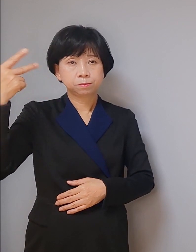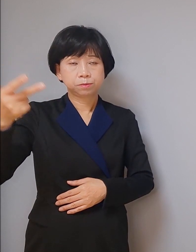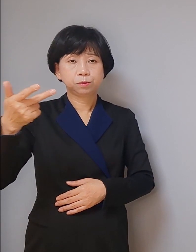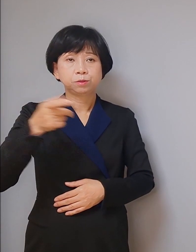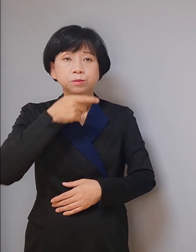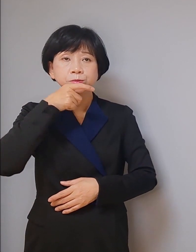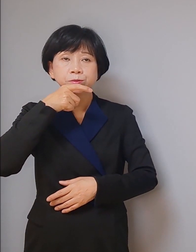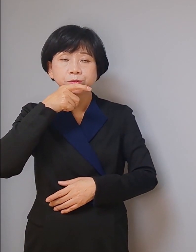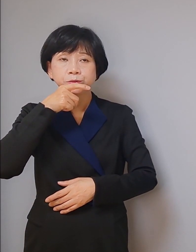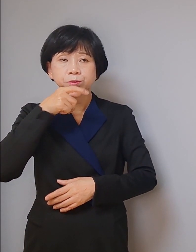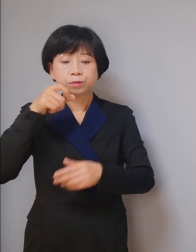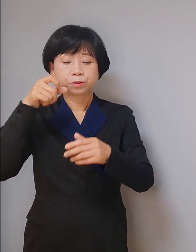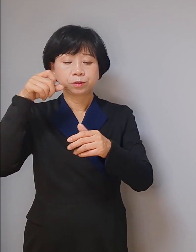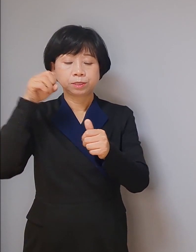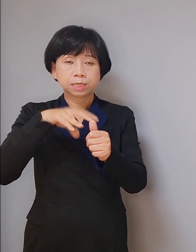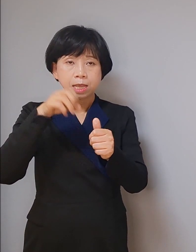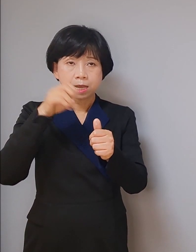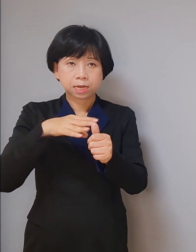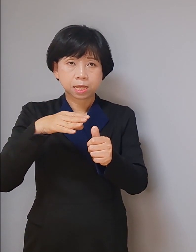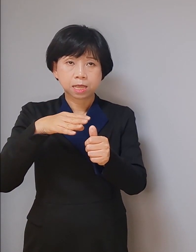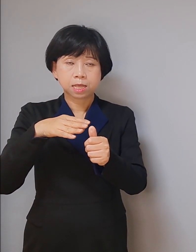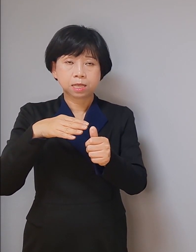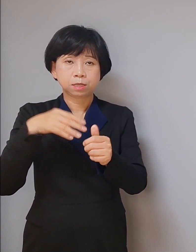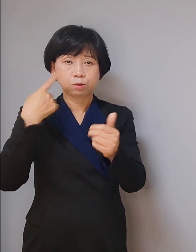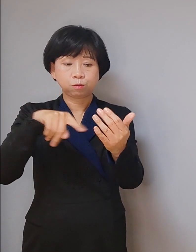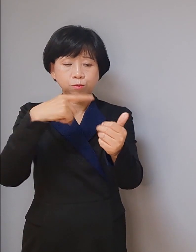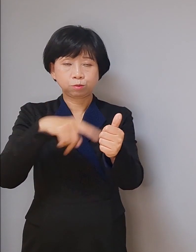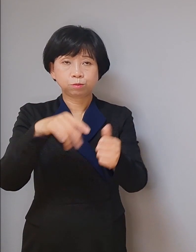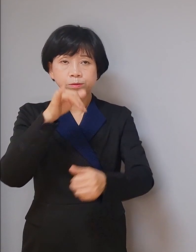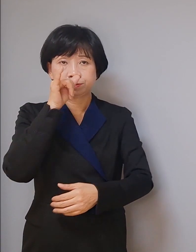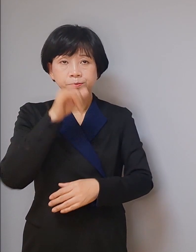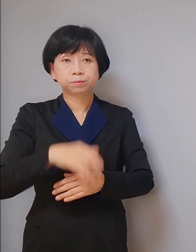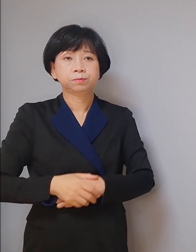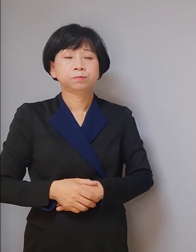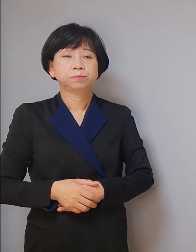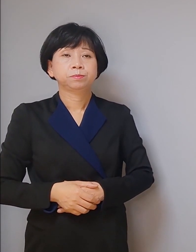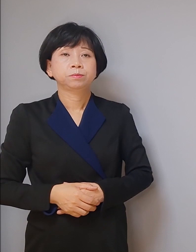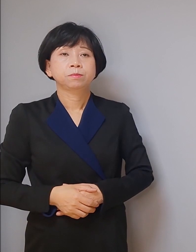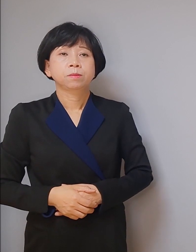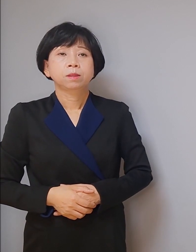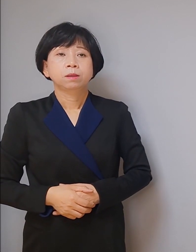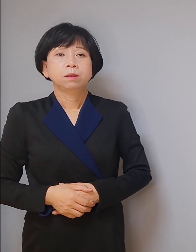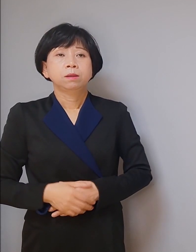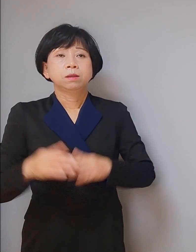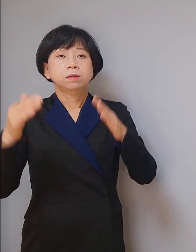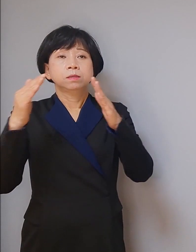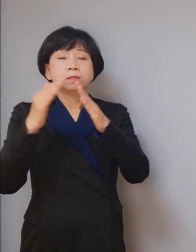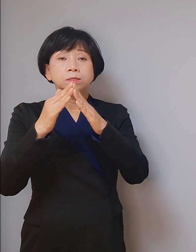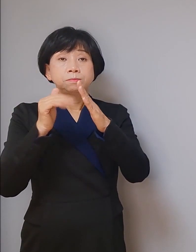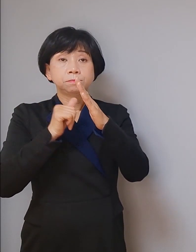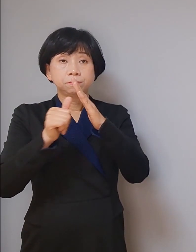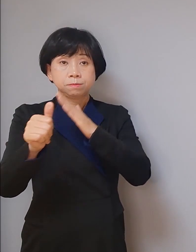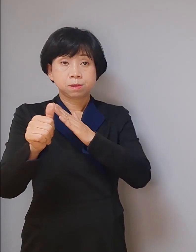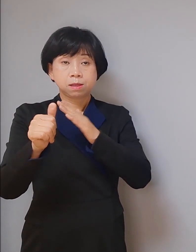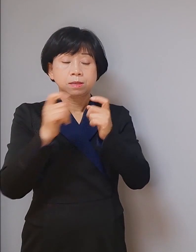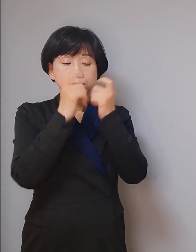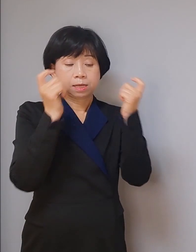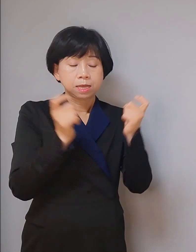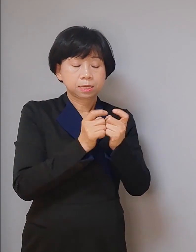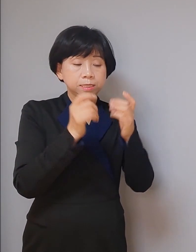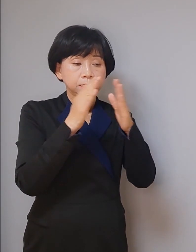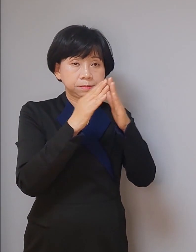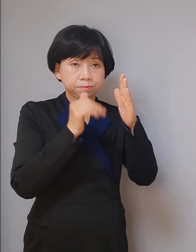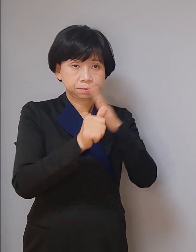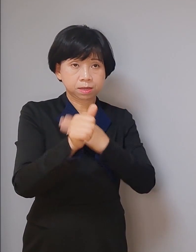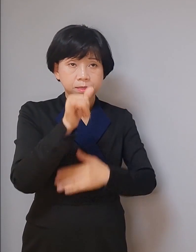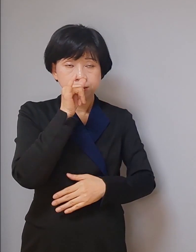4월 대표 기도자 모임이 1, 2부 예배 후 새가족 부실에서 있습니다. 대신방은 가정에서 개인 신방을 먼저 하겠습니다.